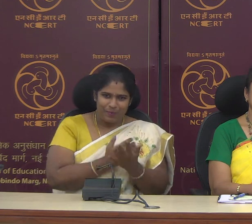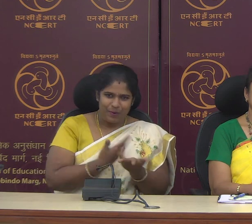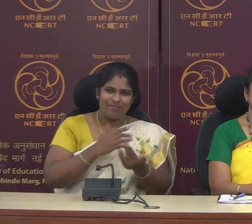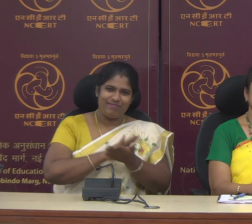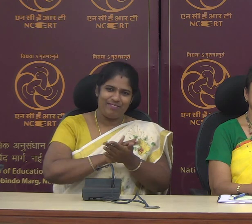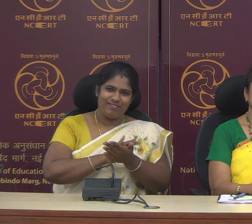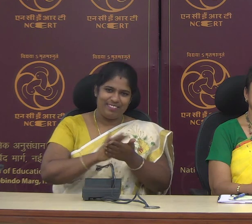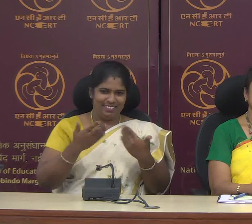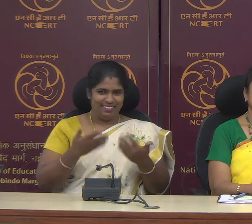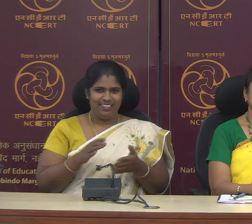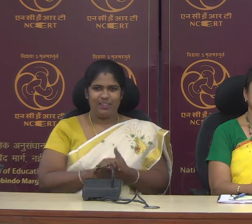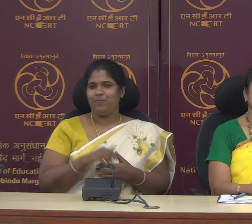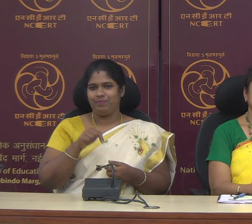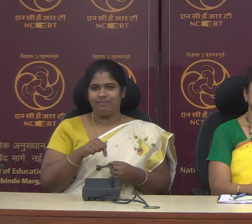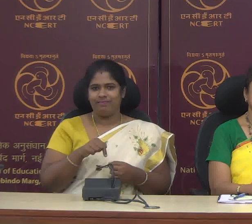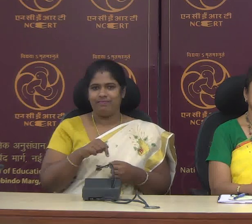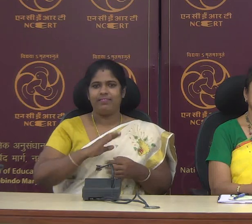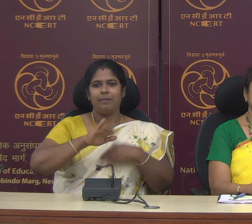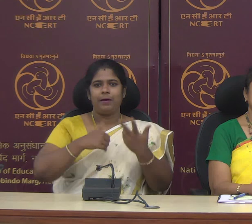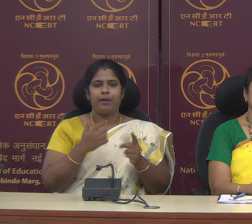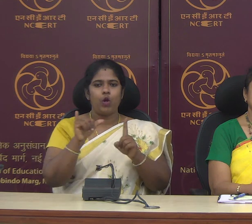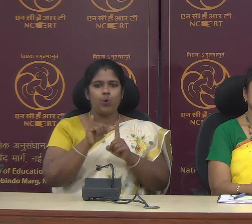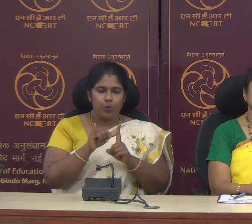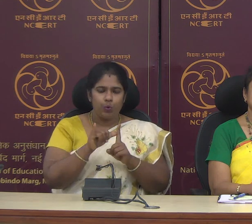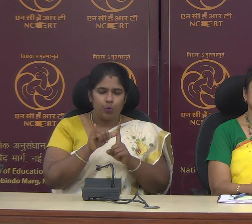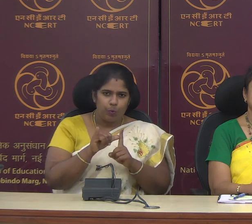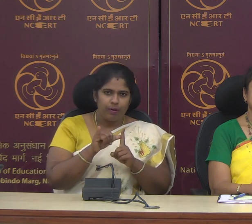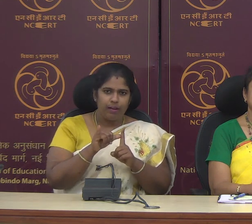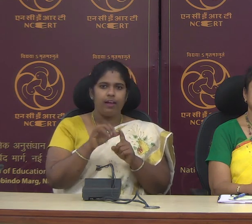है, आप इसको बाद में भी देख पाएंगे YouTube पर, और आप तमाम हमारे